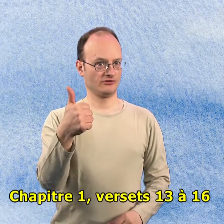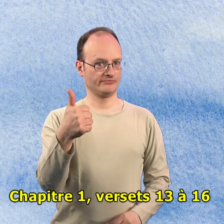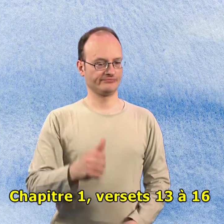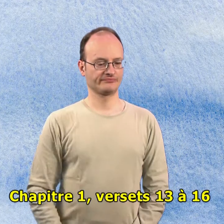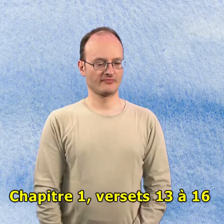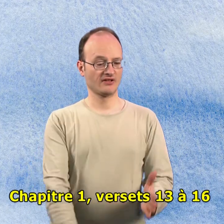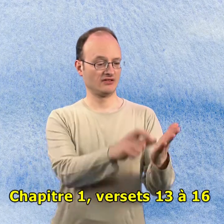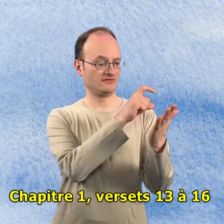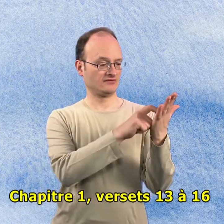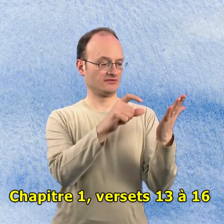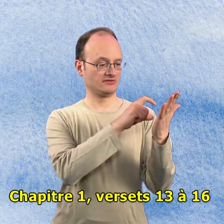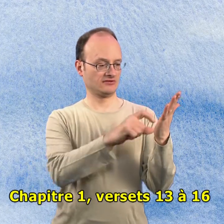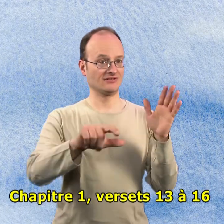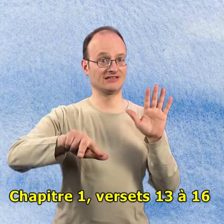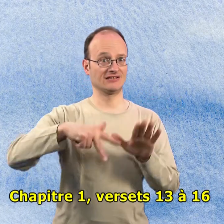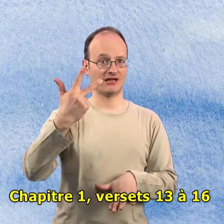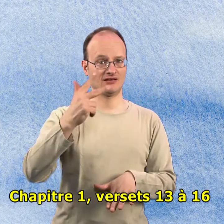Chapitre 1, versets 13 à 16